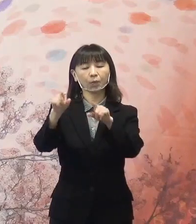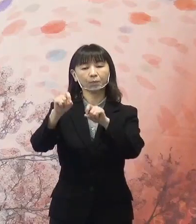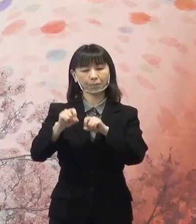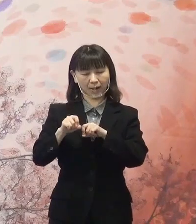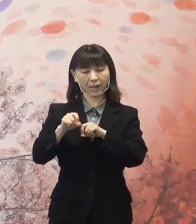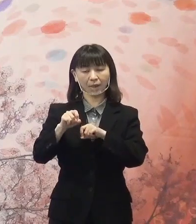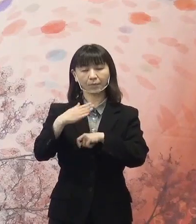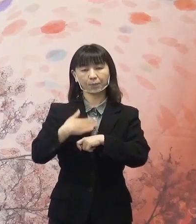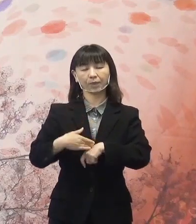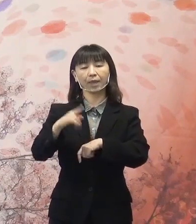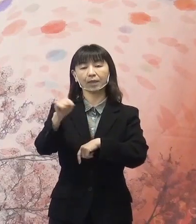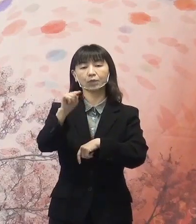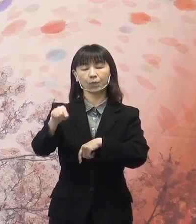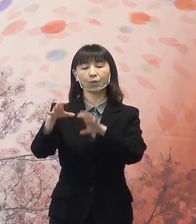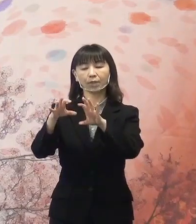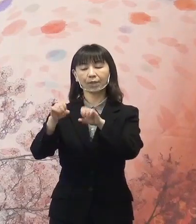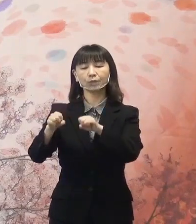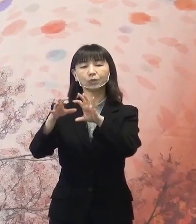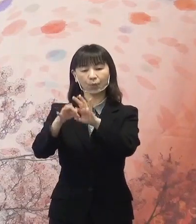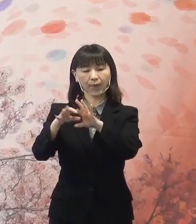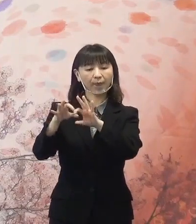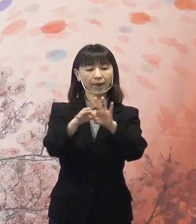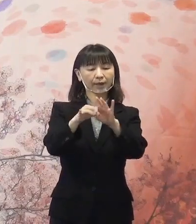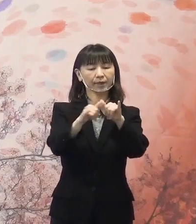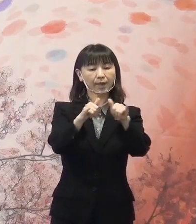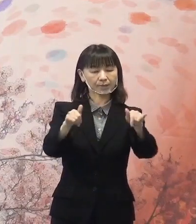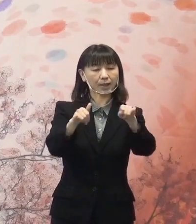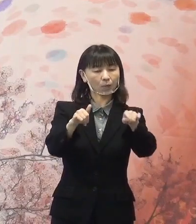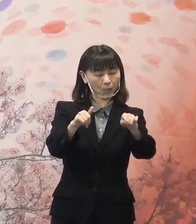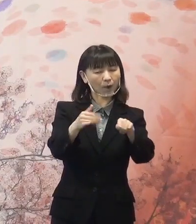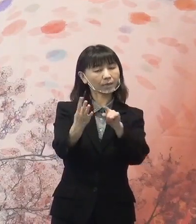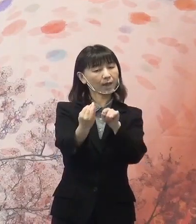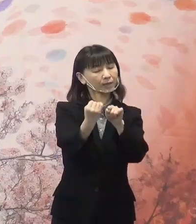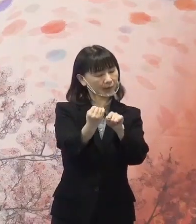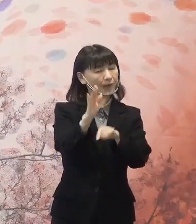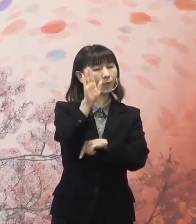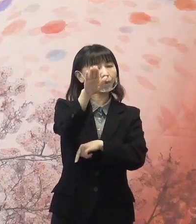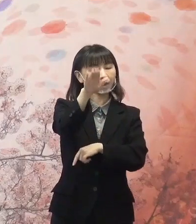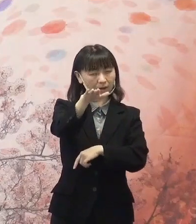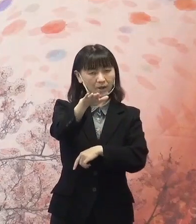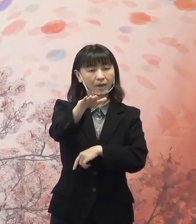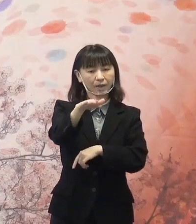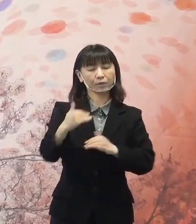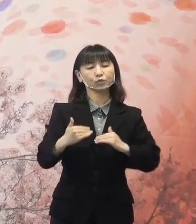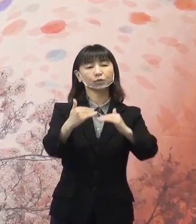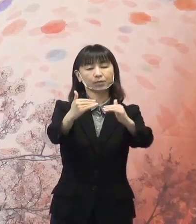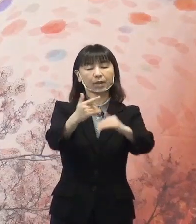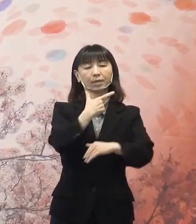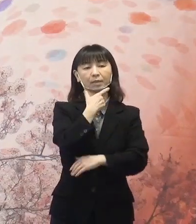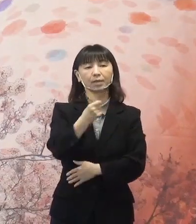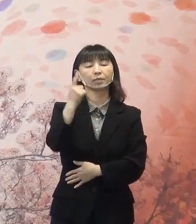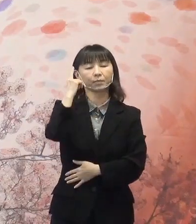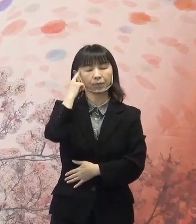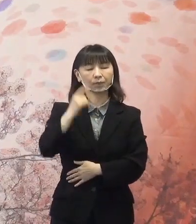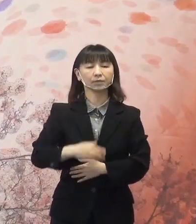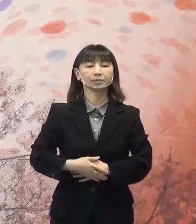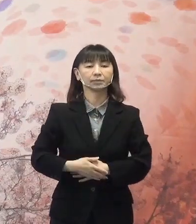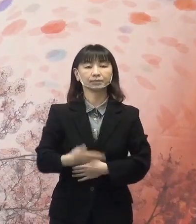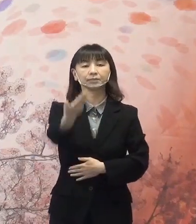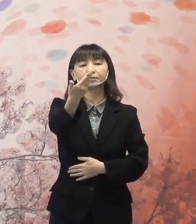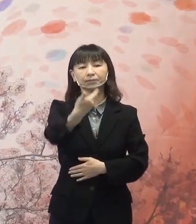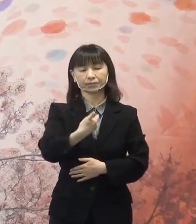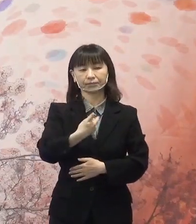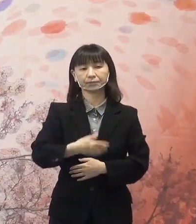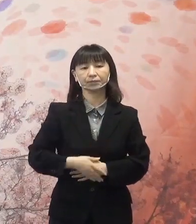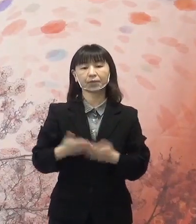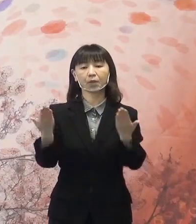その方の関係ある方はこれから進めますから、そこはちょっと何人かはこれから突き詰めていきます。 この施設